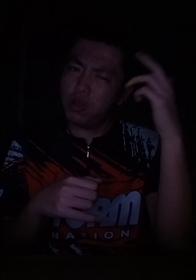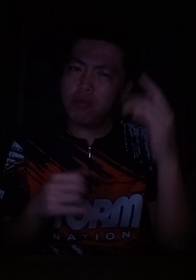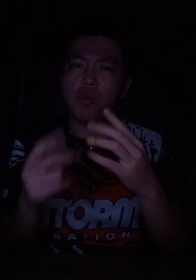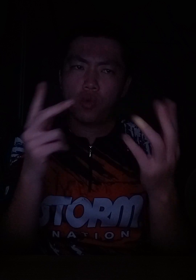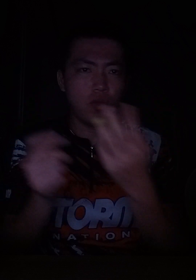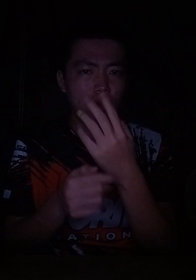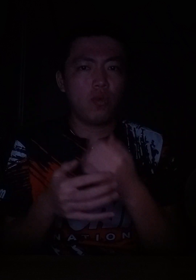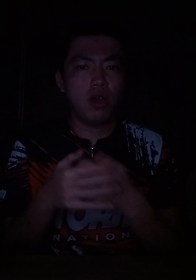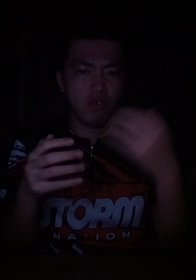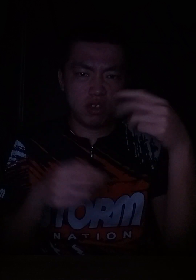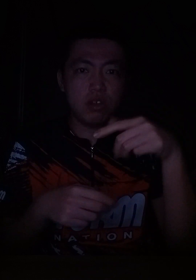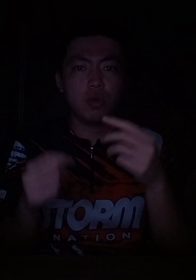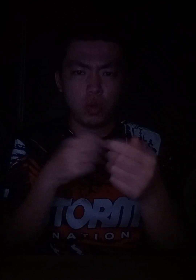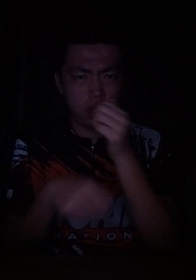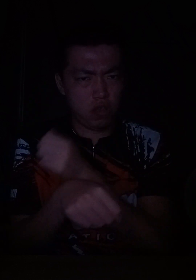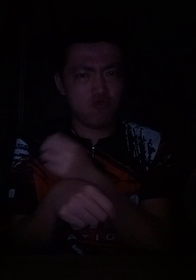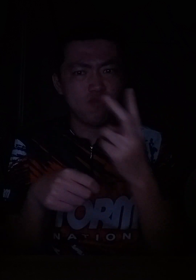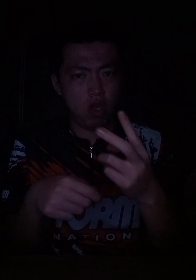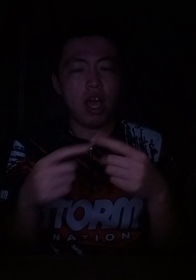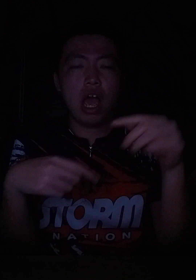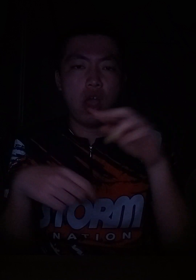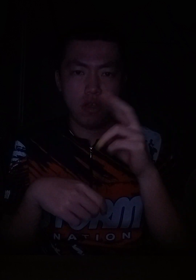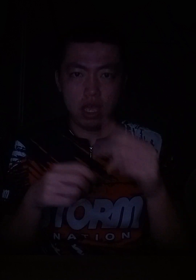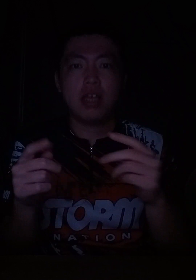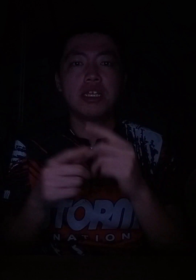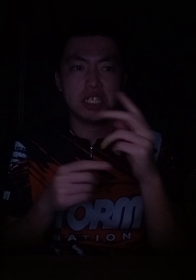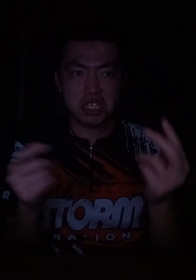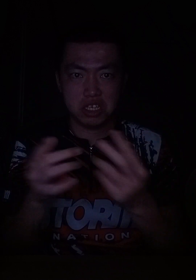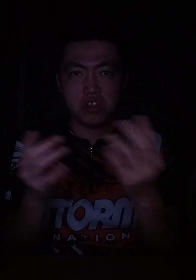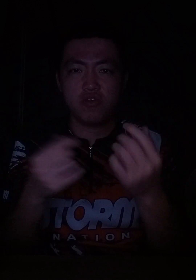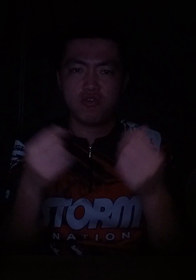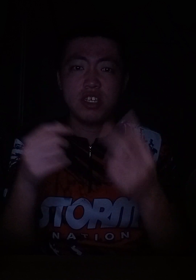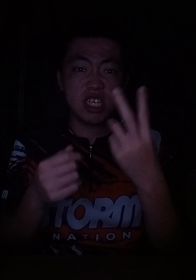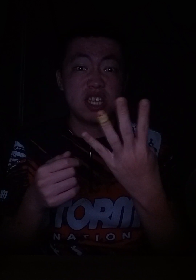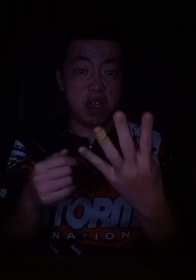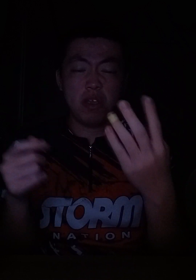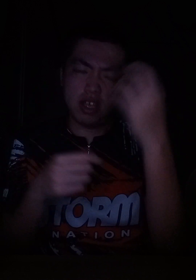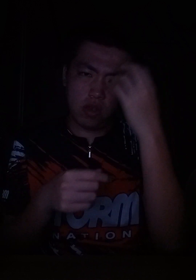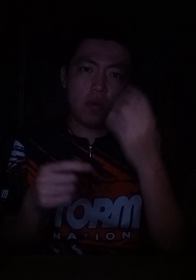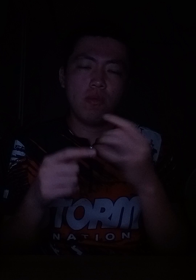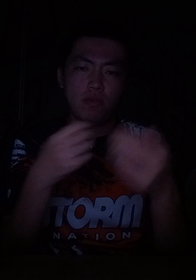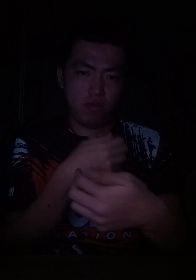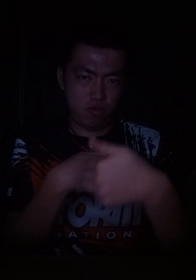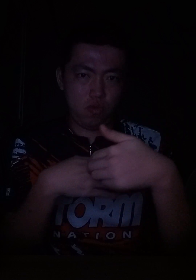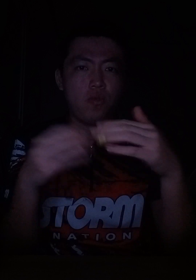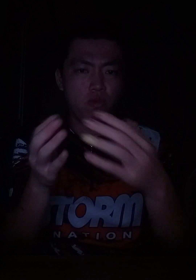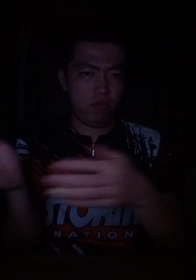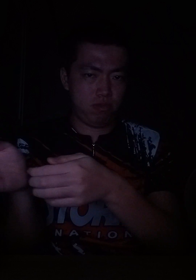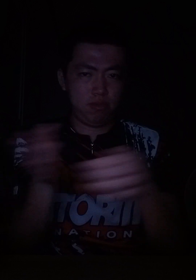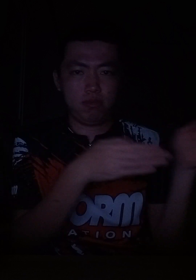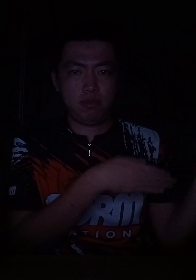18명과 외국인 교사 2명, 승용차 운전자 등 24명이 다쳐 근처 병원에 옮겨졌습니다.